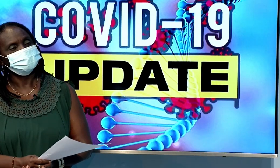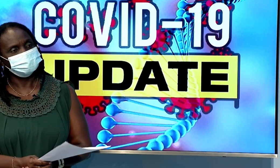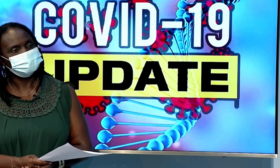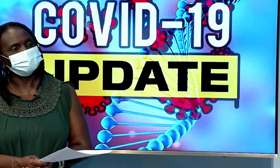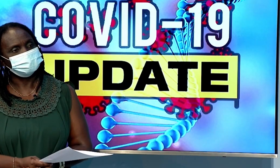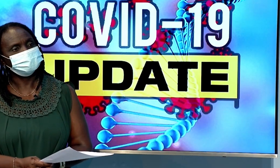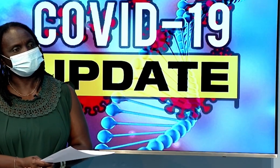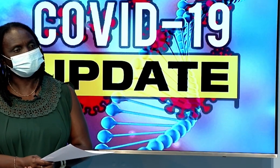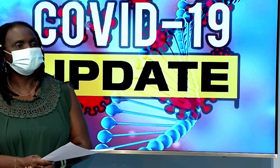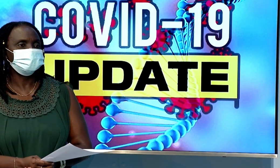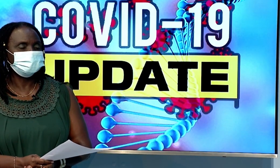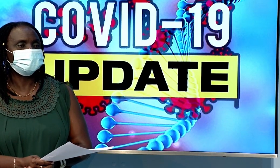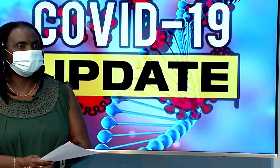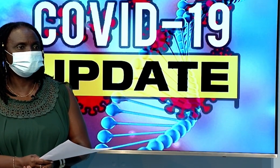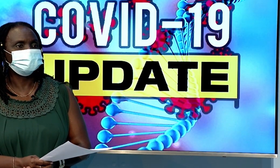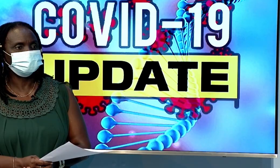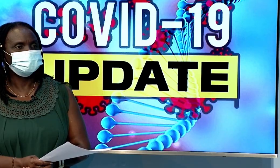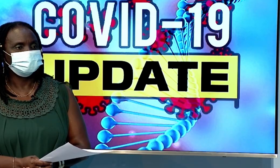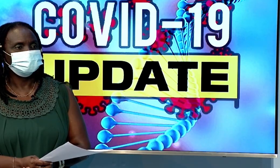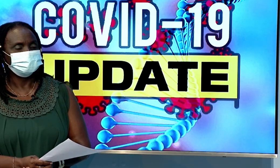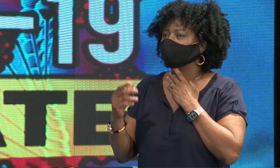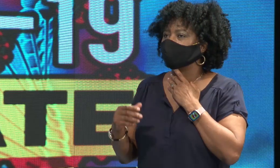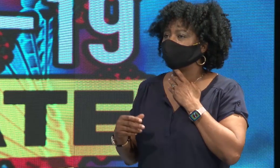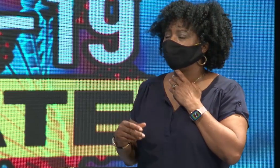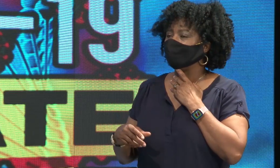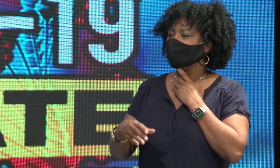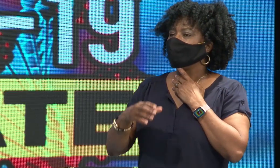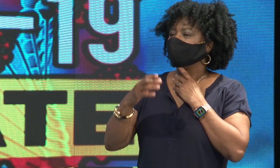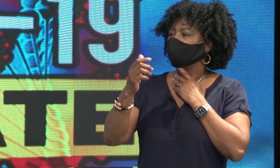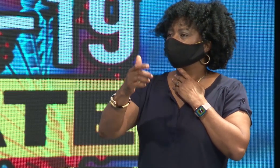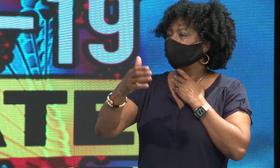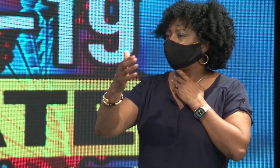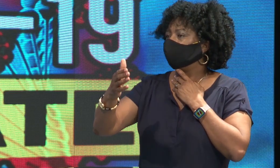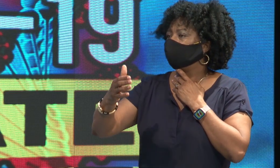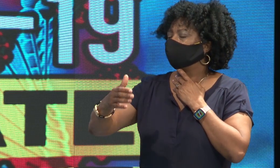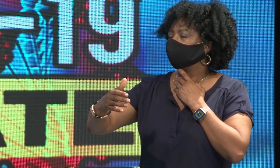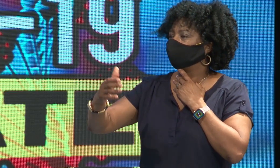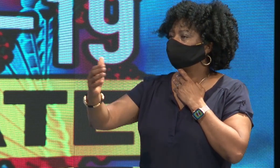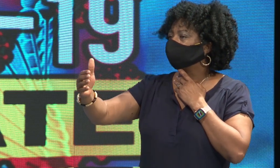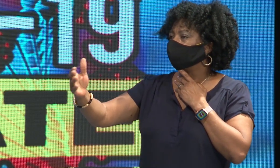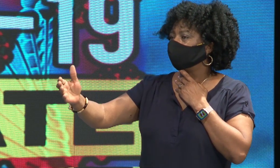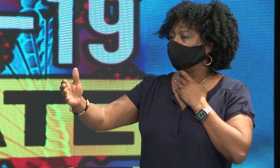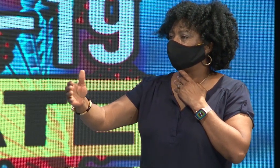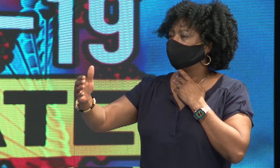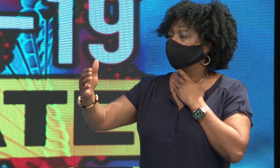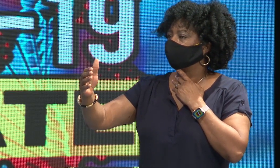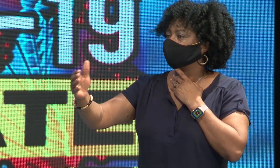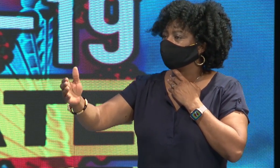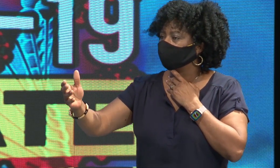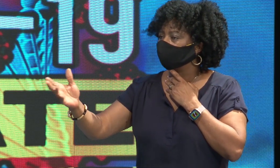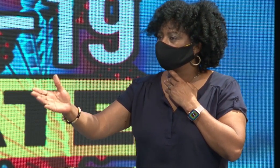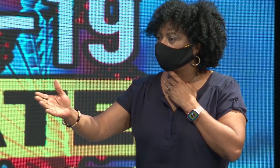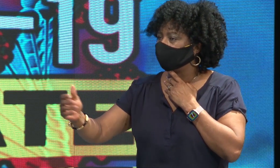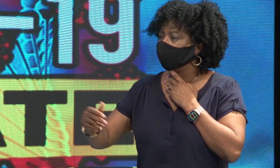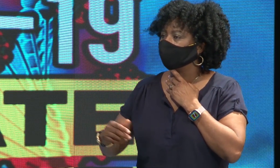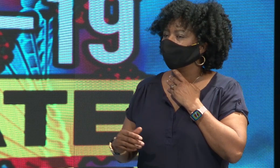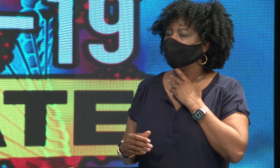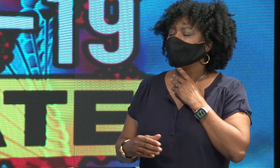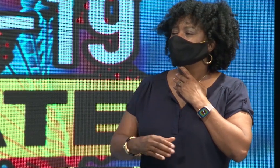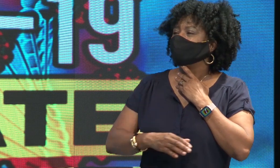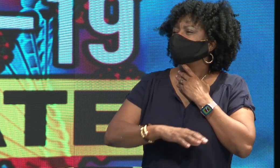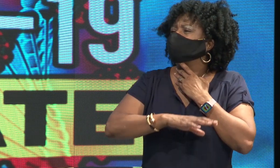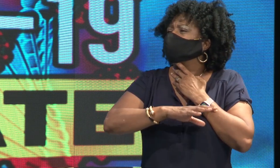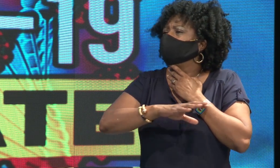mensen, iedereen hier in Suriname zeg. Ja. Ik kan me niet voorstellen dat ik verhalen hoor van de Tourtonnelaan gisteren op zondag.